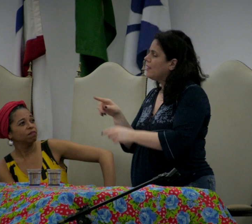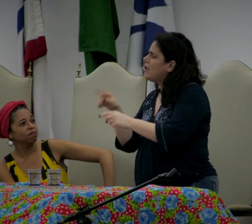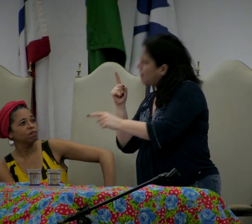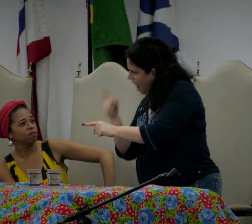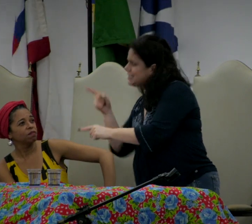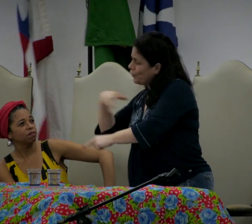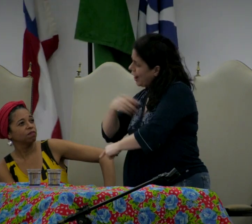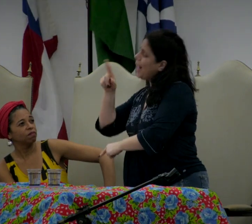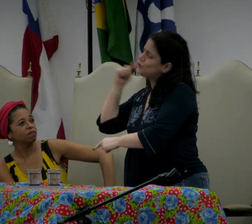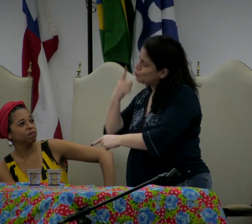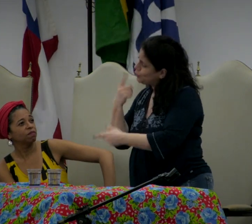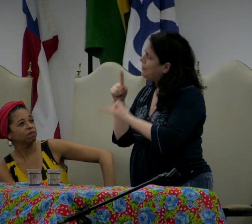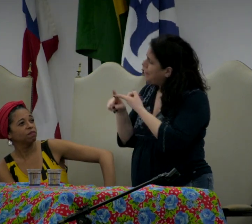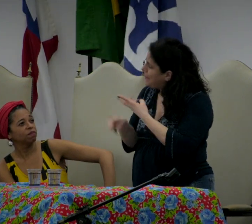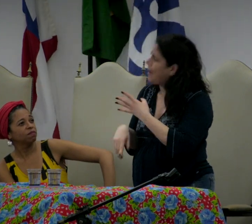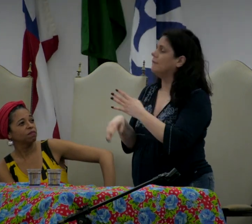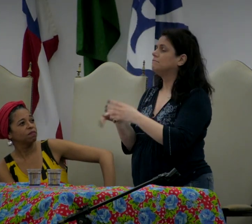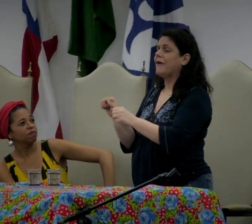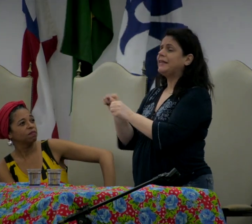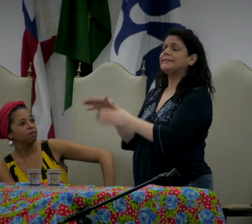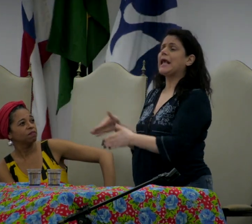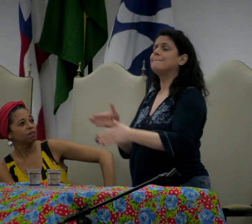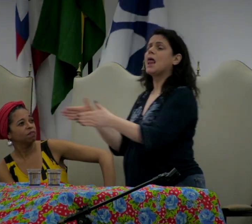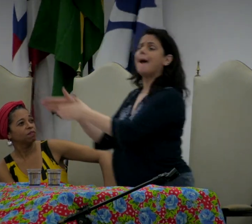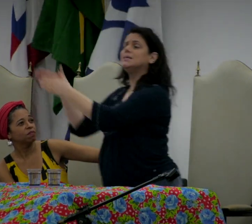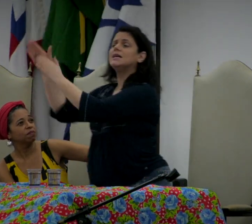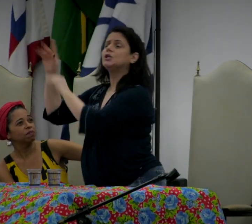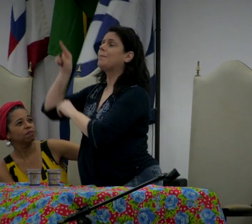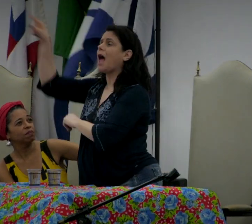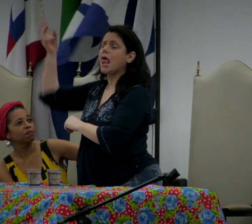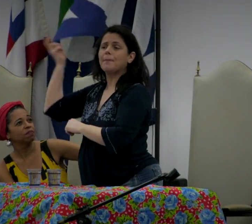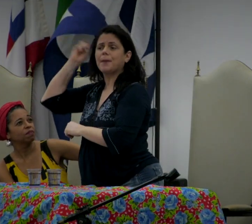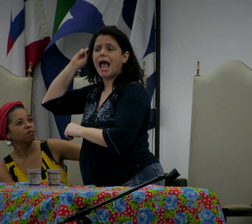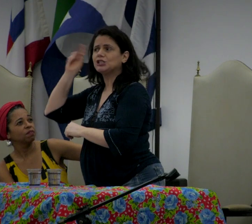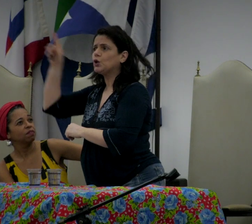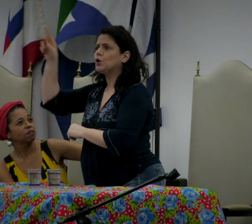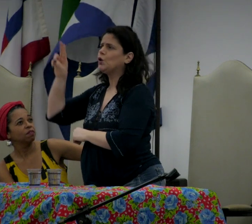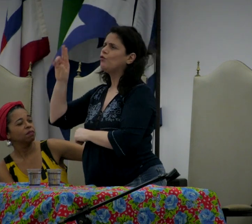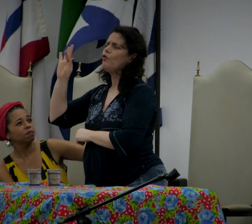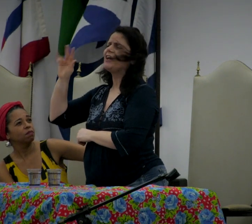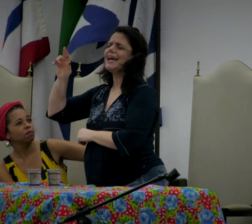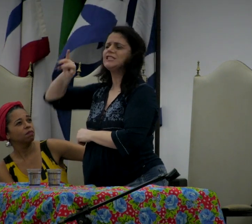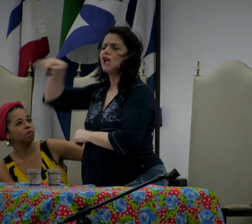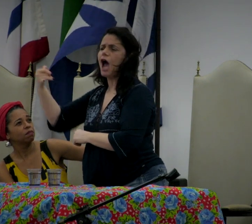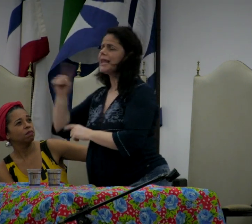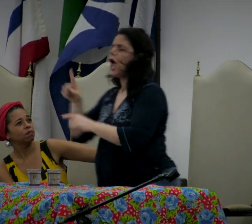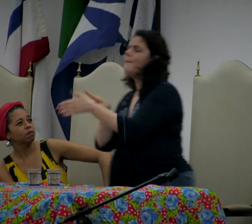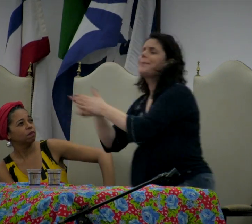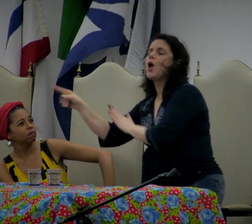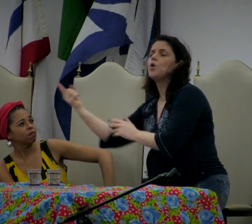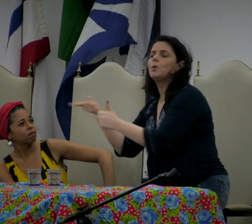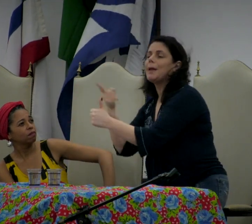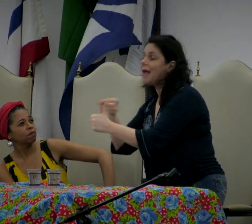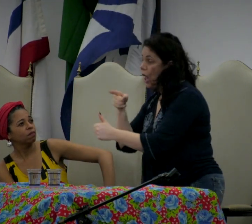que o filho é surdo. Aí eu explicando, né, com relação ao filho surdo, e aí eles encaminhando a